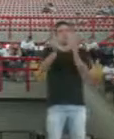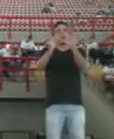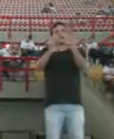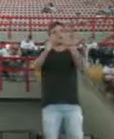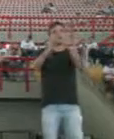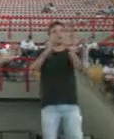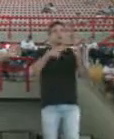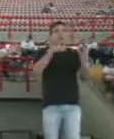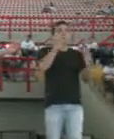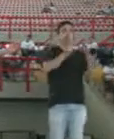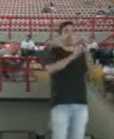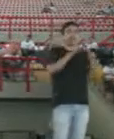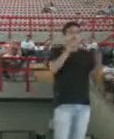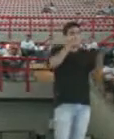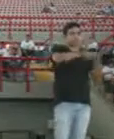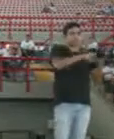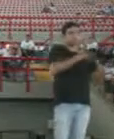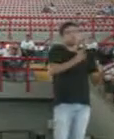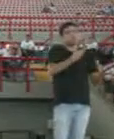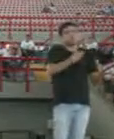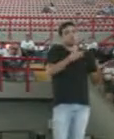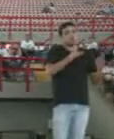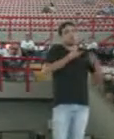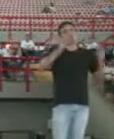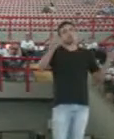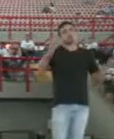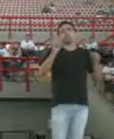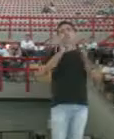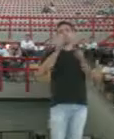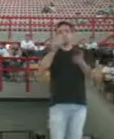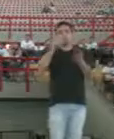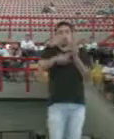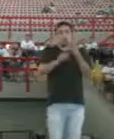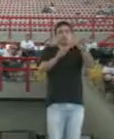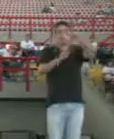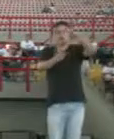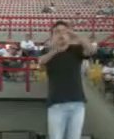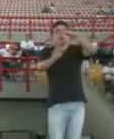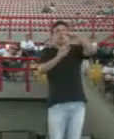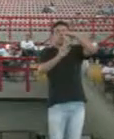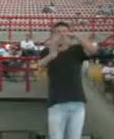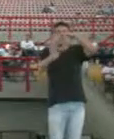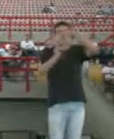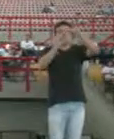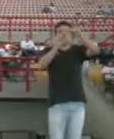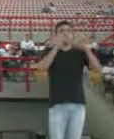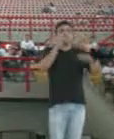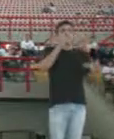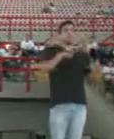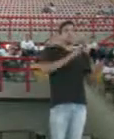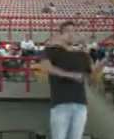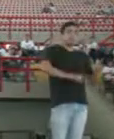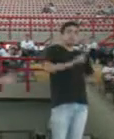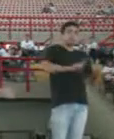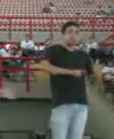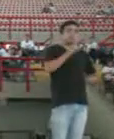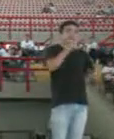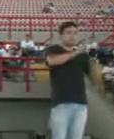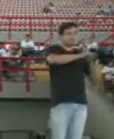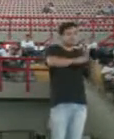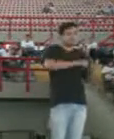UES, você vai fazer uma carta para um amigo, é diferente de fazer uma carta para o reitor. Você vai escrever para o seu primo, para a